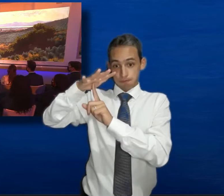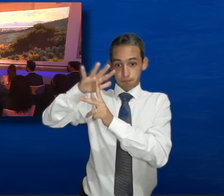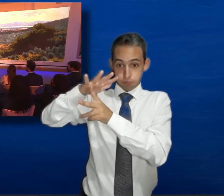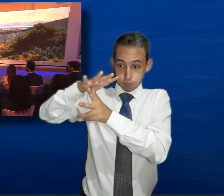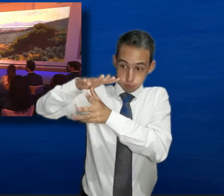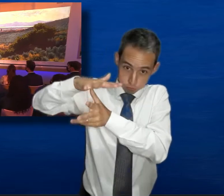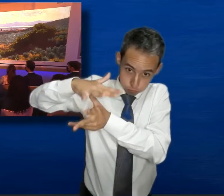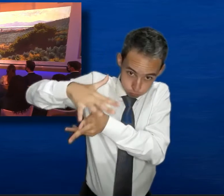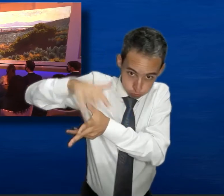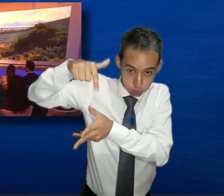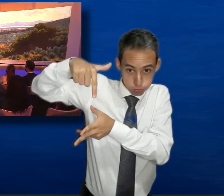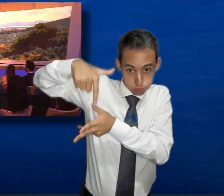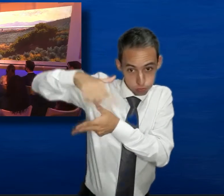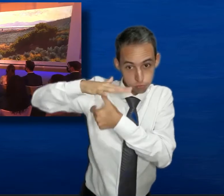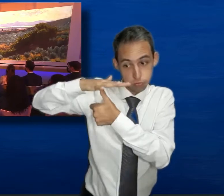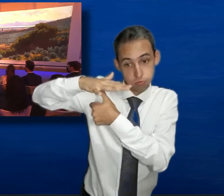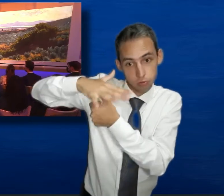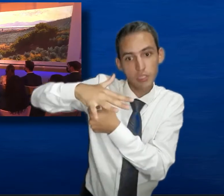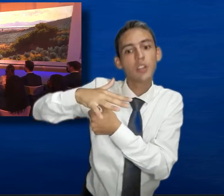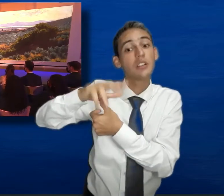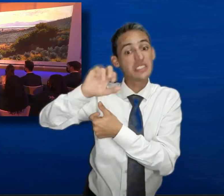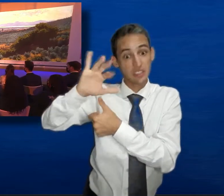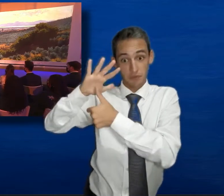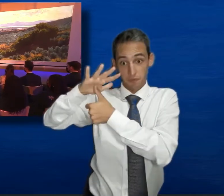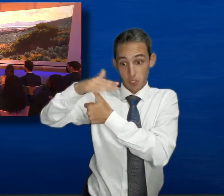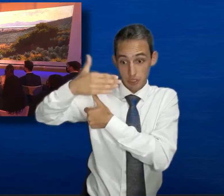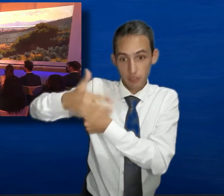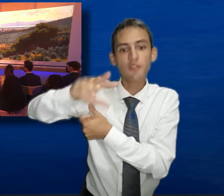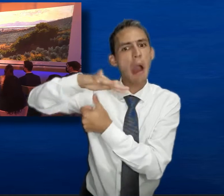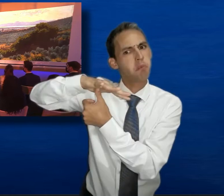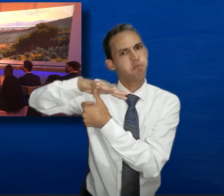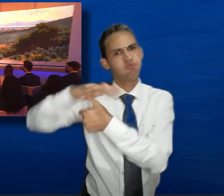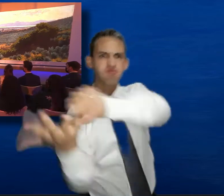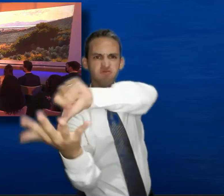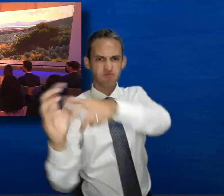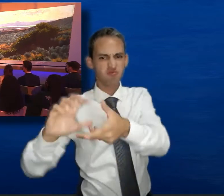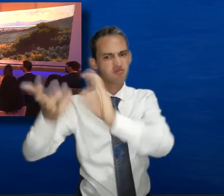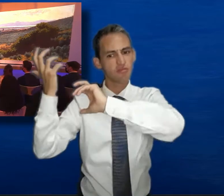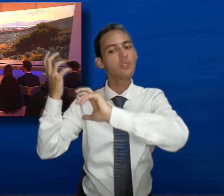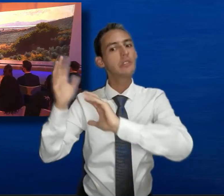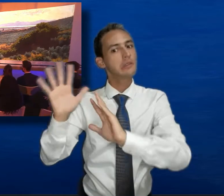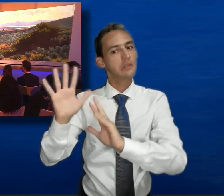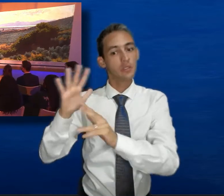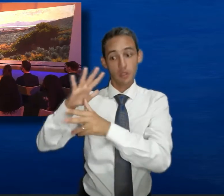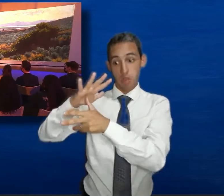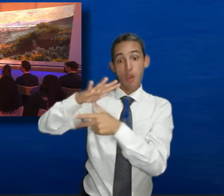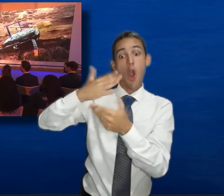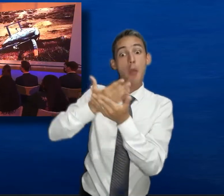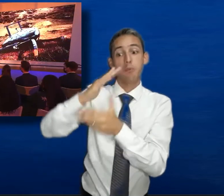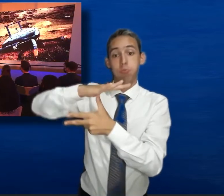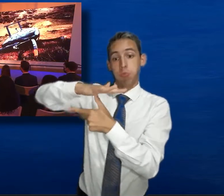Ele sabia que se pousássemos primeiro com o nariz ou sobre a barriga do helicóptero, não sobreviveríamos ao